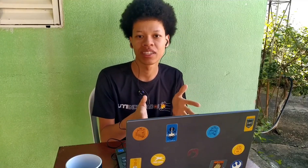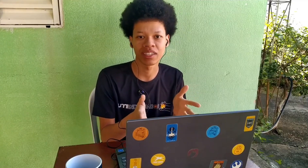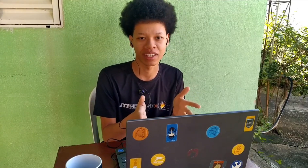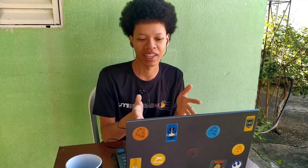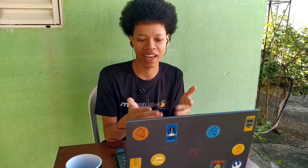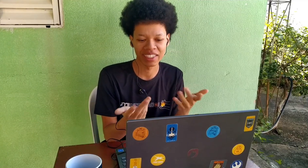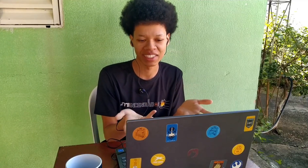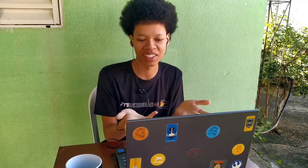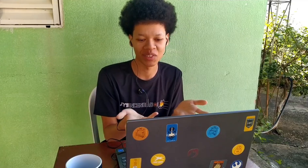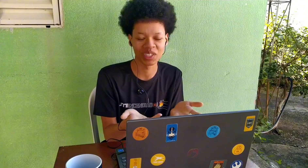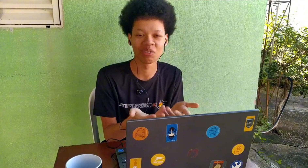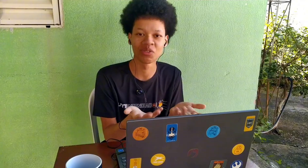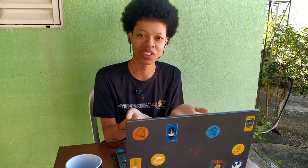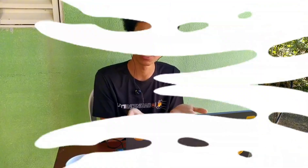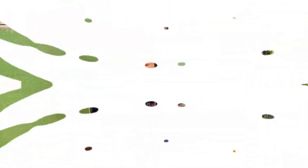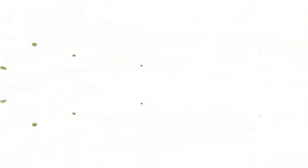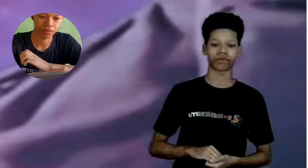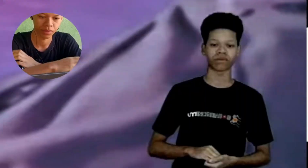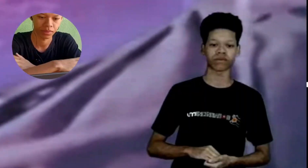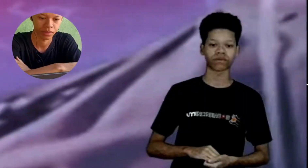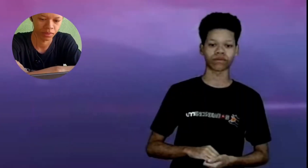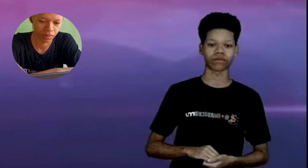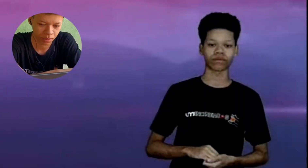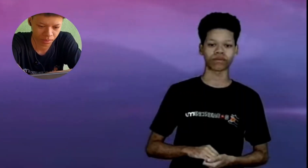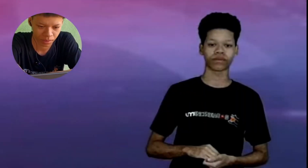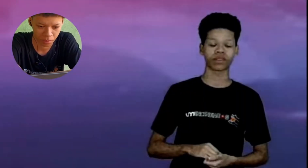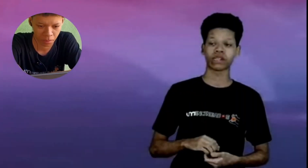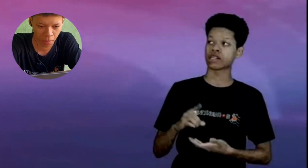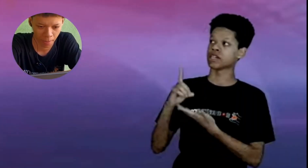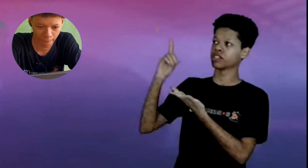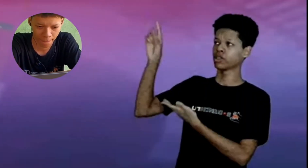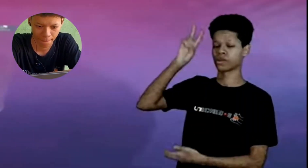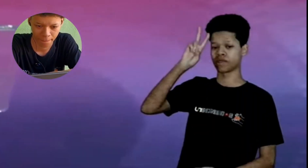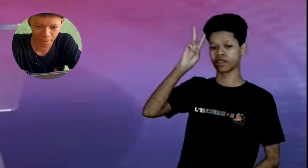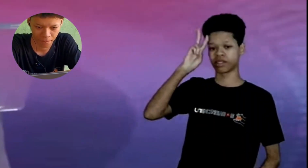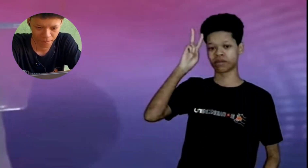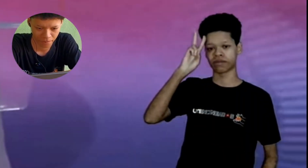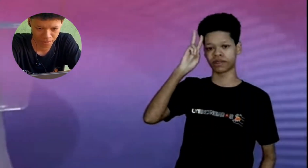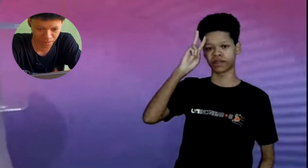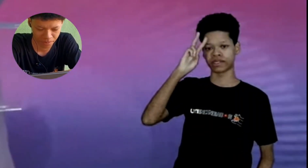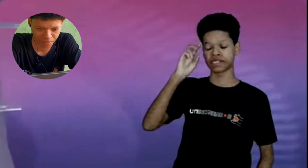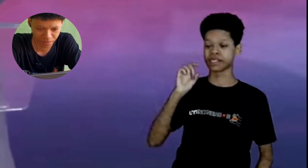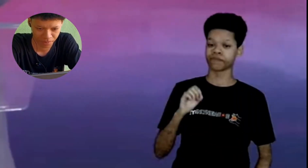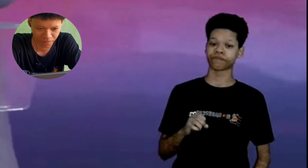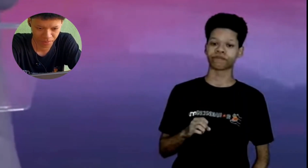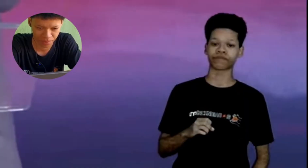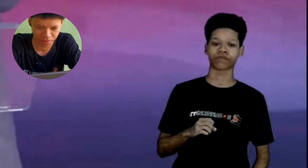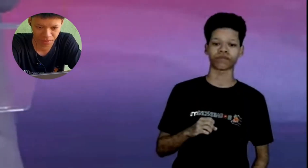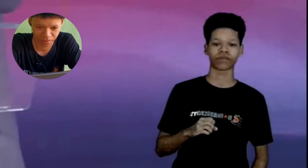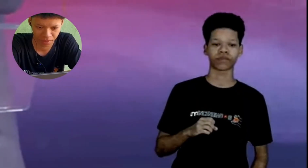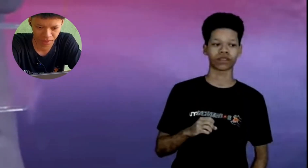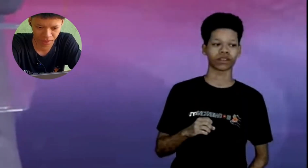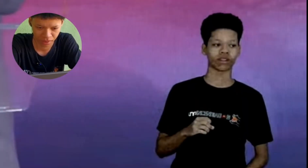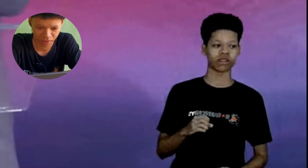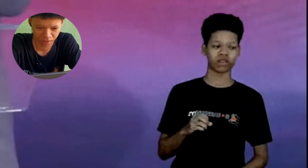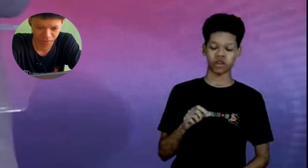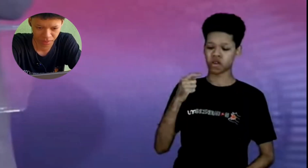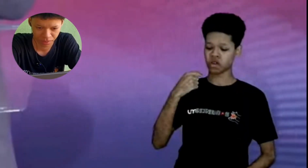que reagir, né, o que eu fiz. Deus me fez lembrar que quando você é pequeno e Ele é grande, é normal quando a mão dele vem